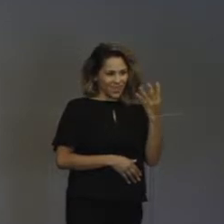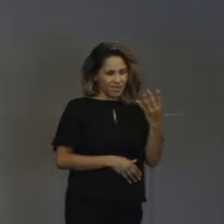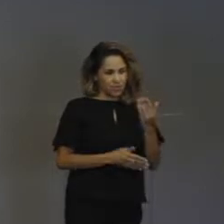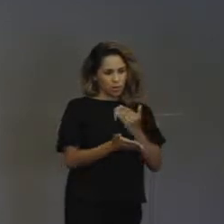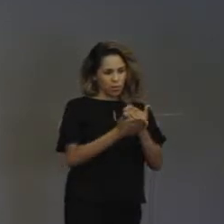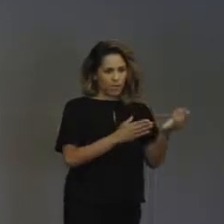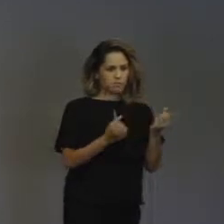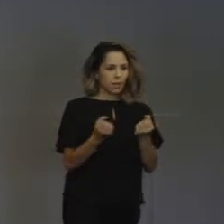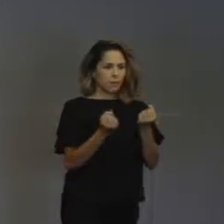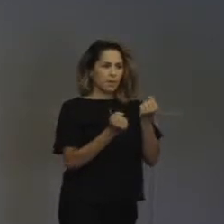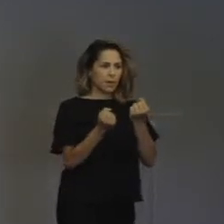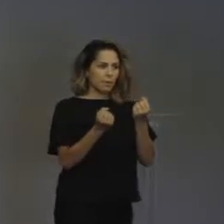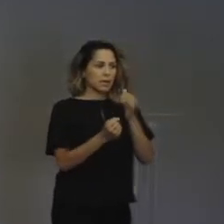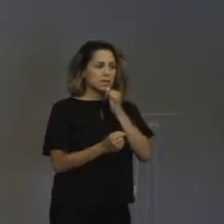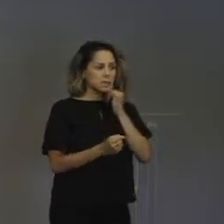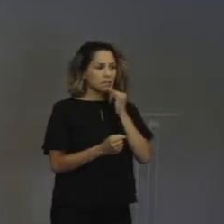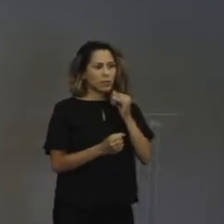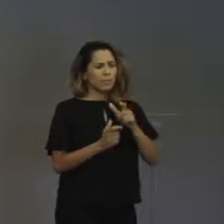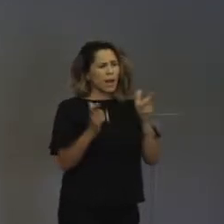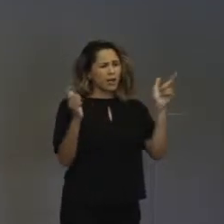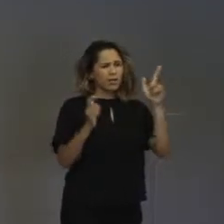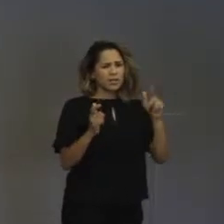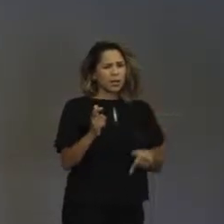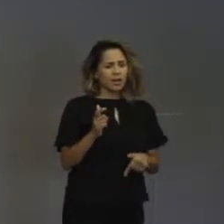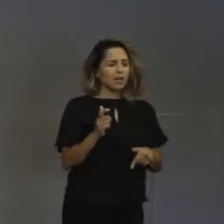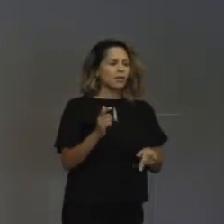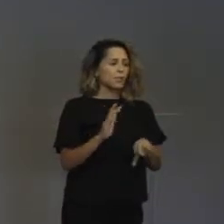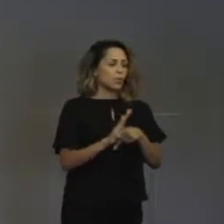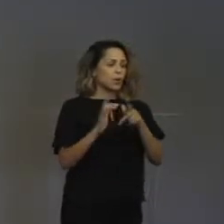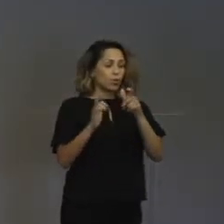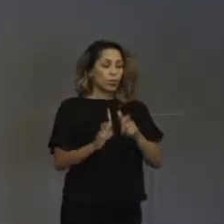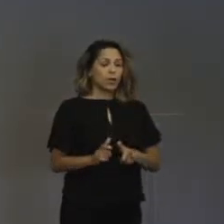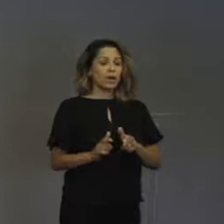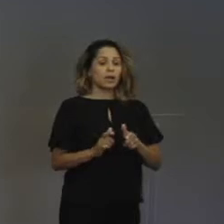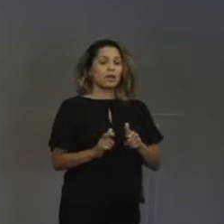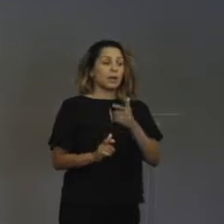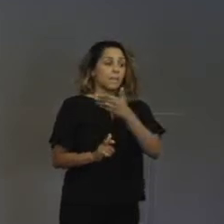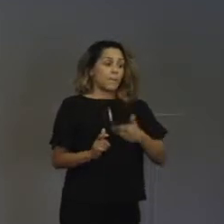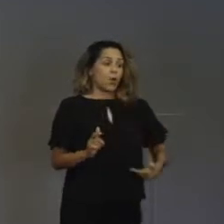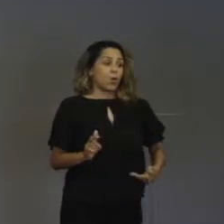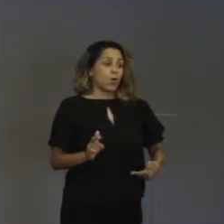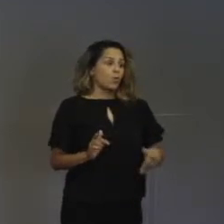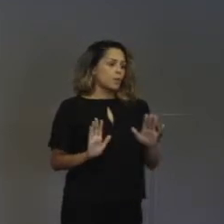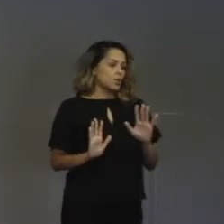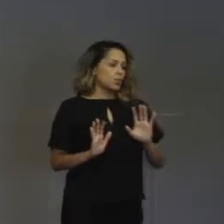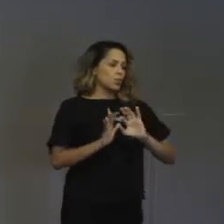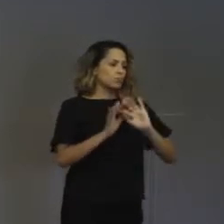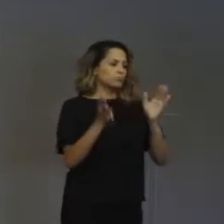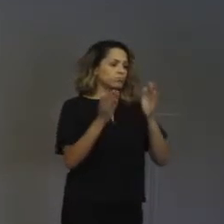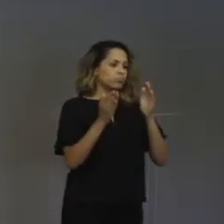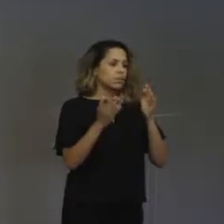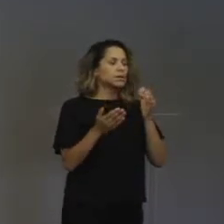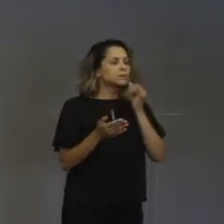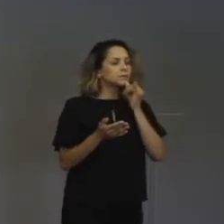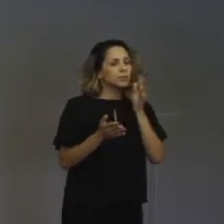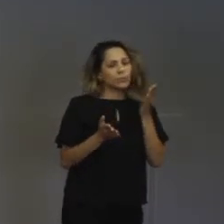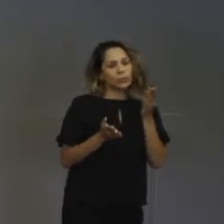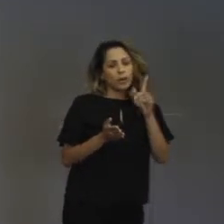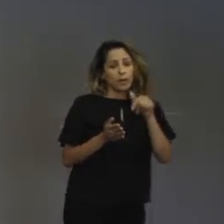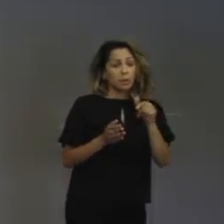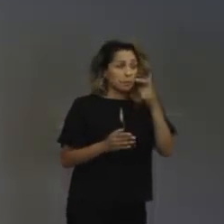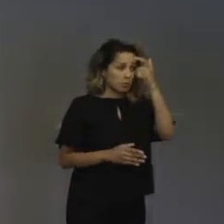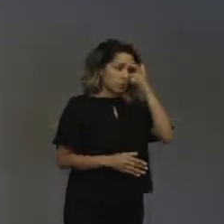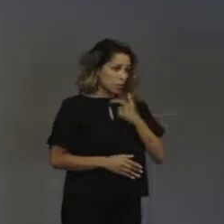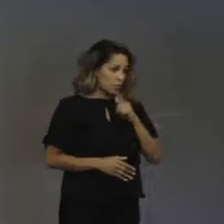público, tipo num terminal de ônibus, numa estação de trem. Significa que a pessoa é uma diarista, trabalha na